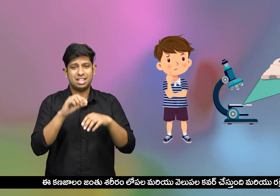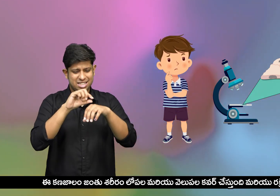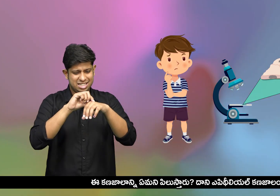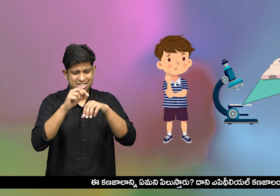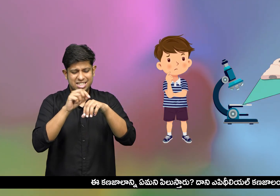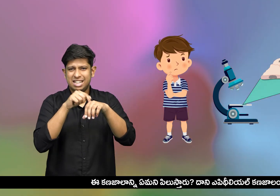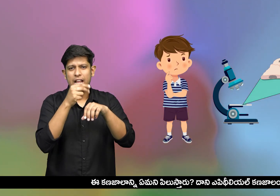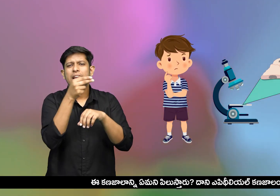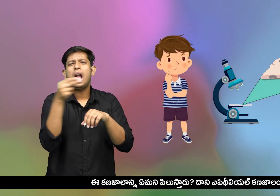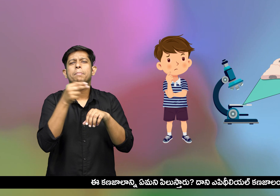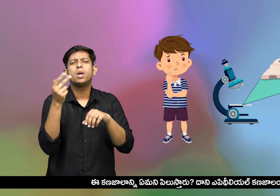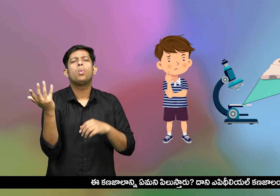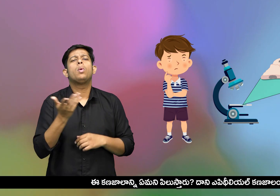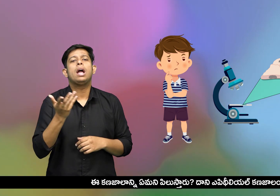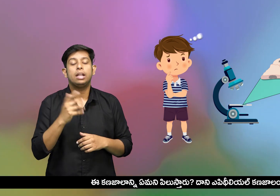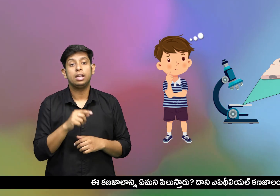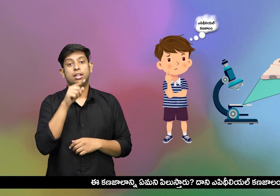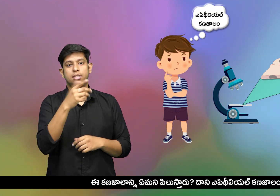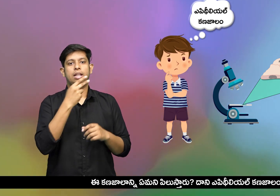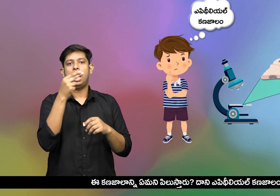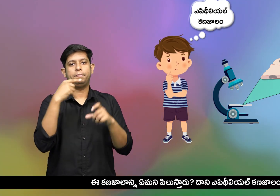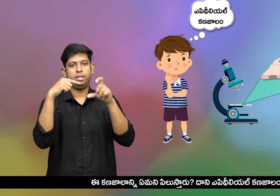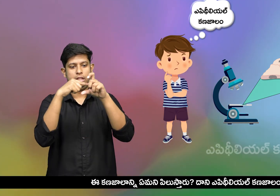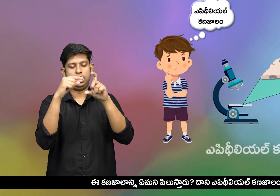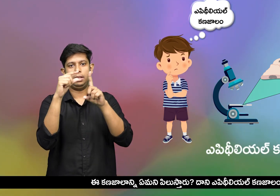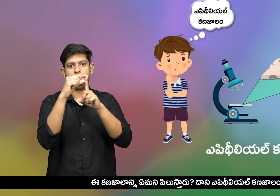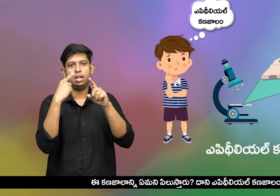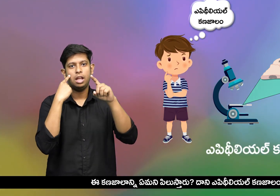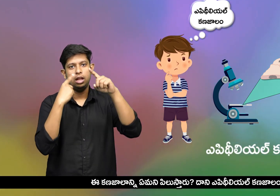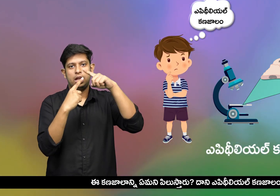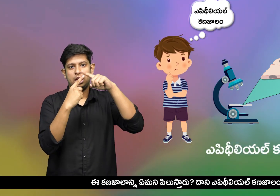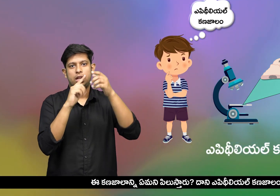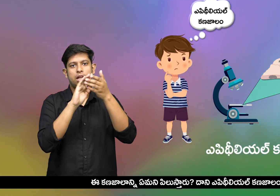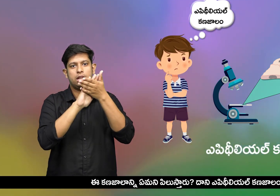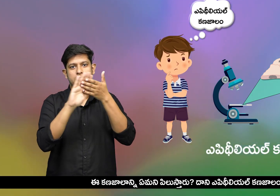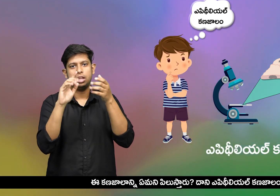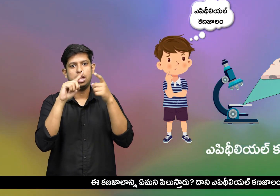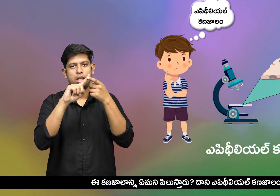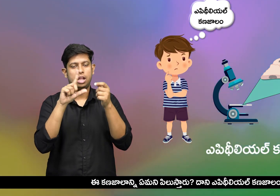ఈ కణజాలాన్ని ఏమని పిలుస్తారు? దాన్ని ఎపిథీలియల్ కణజాలం.